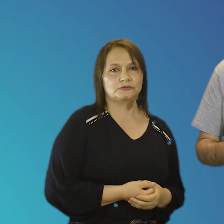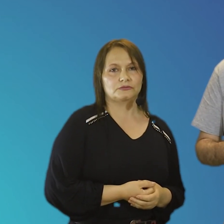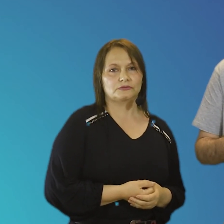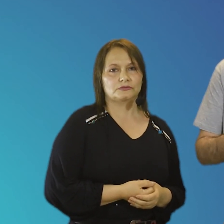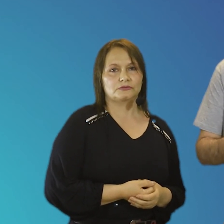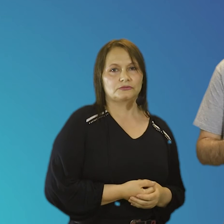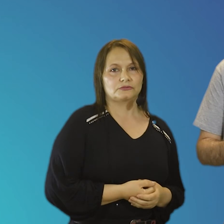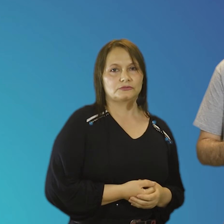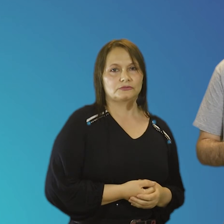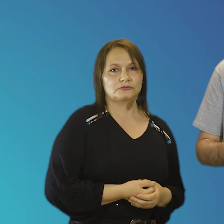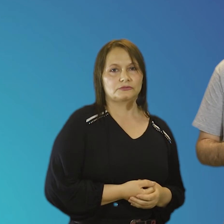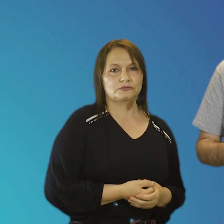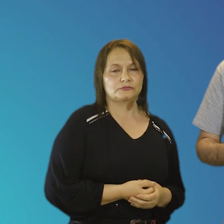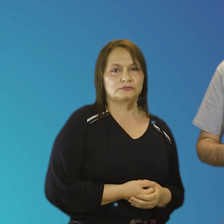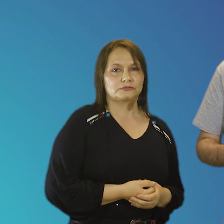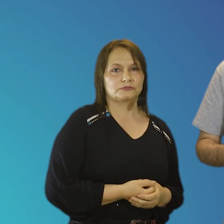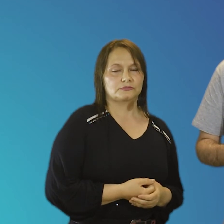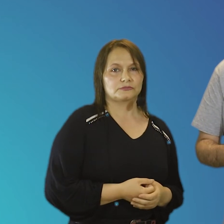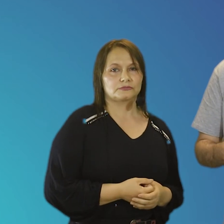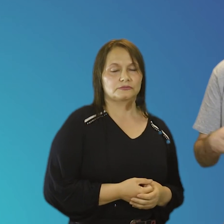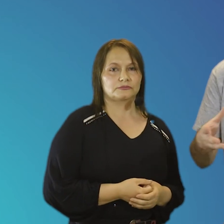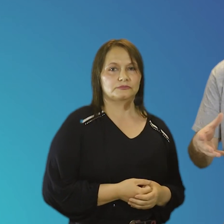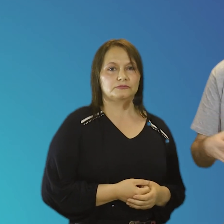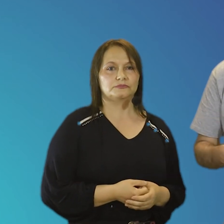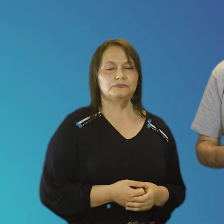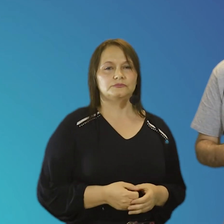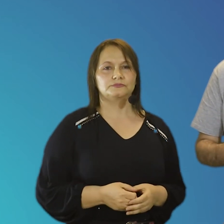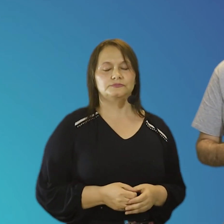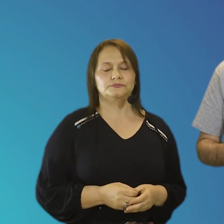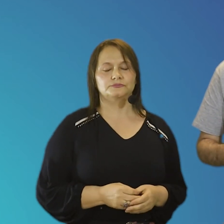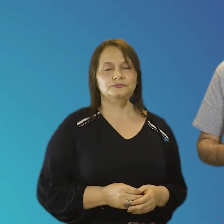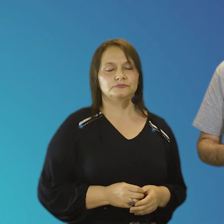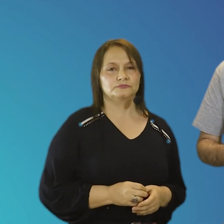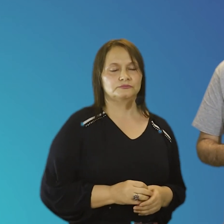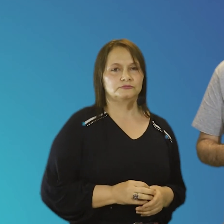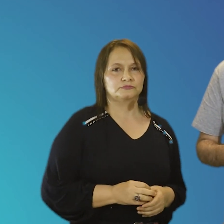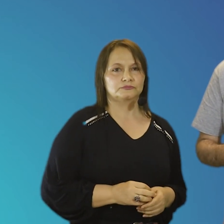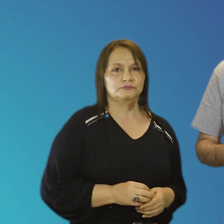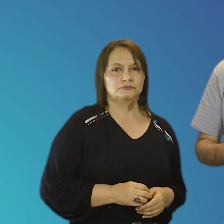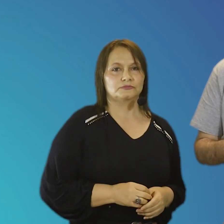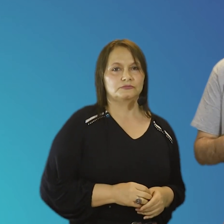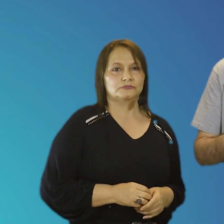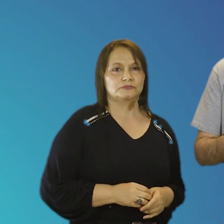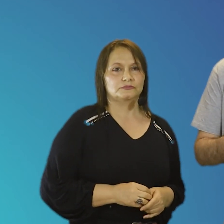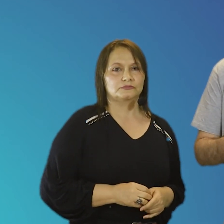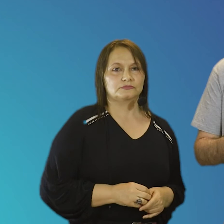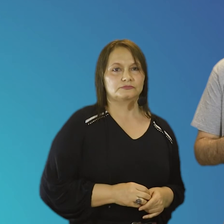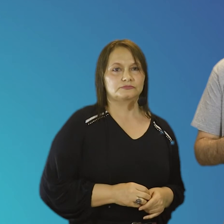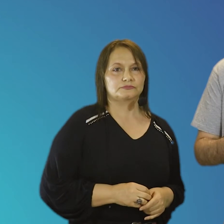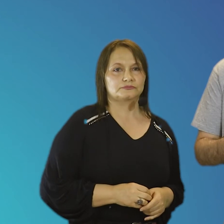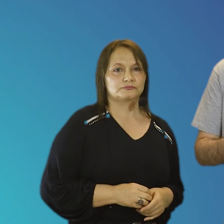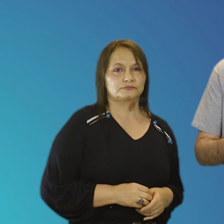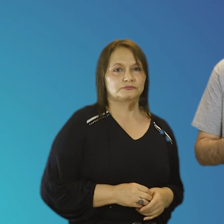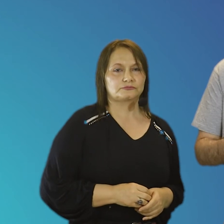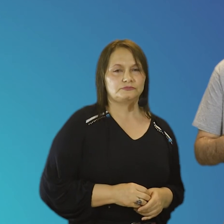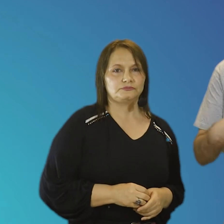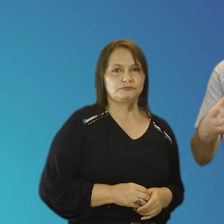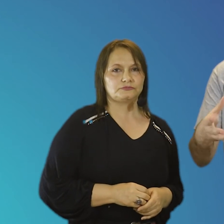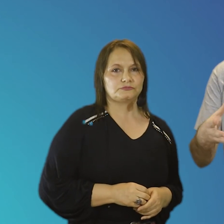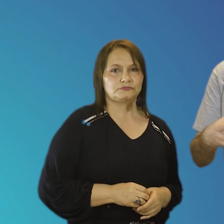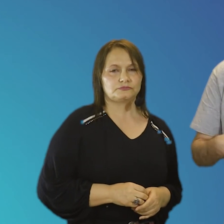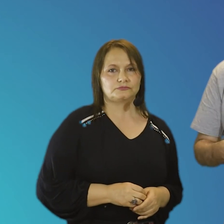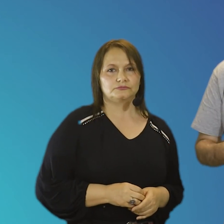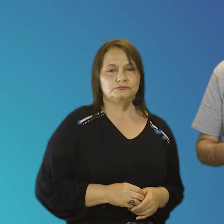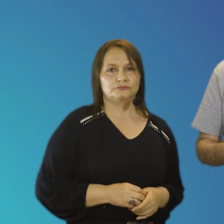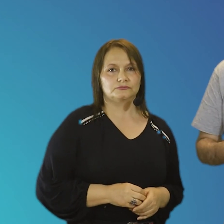-apocalyptic nation of Panem, located in North America. A trilogia Hunger Games,